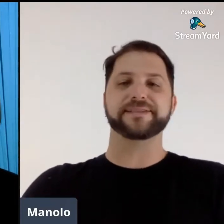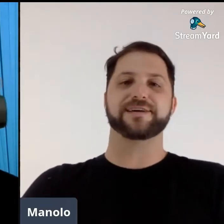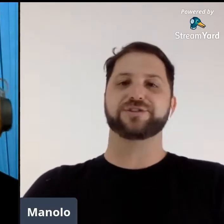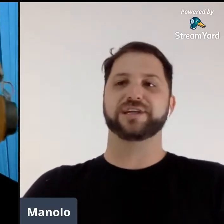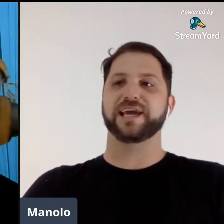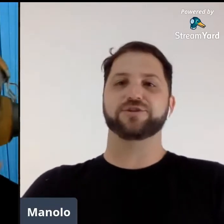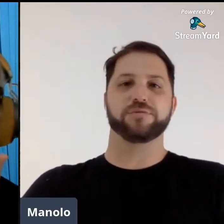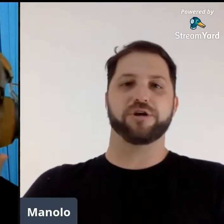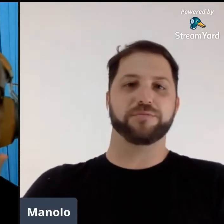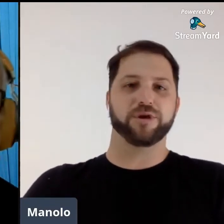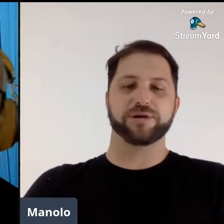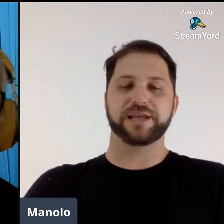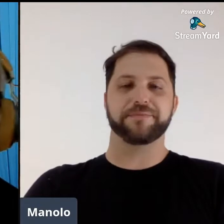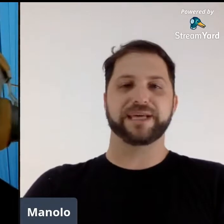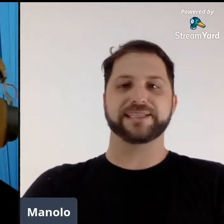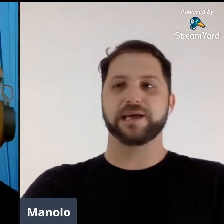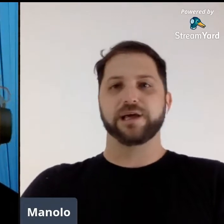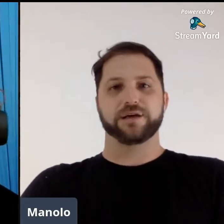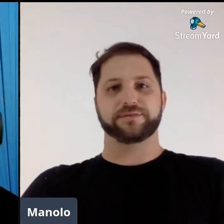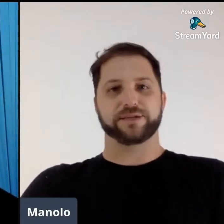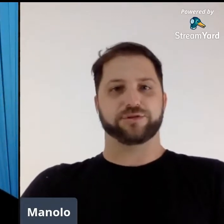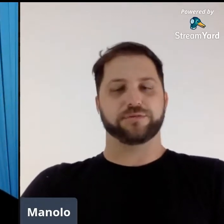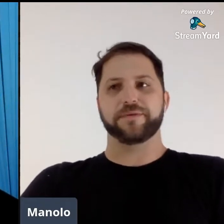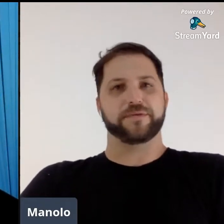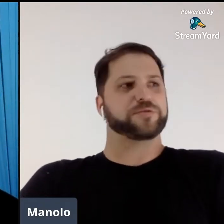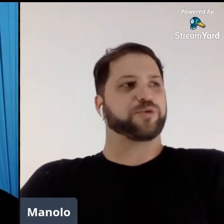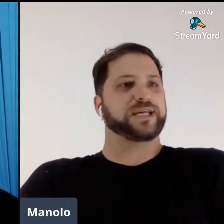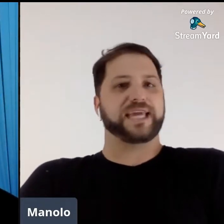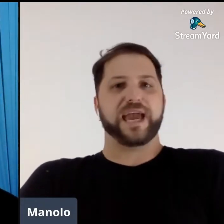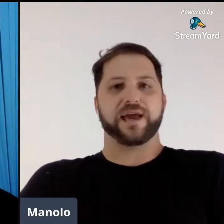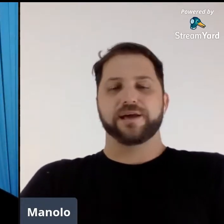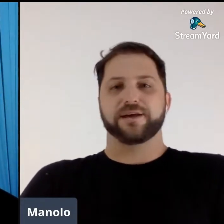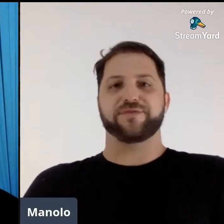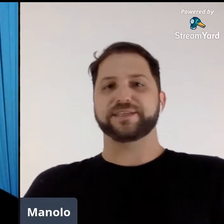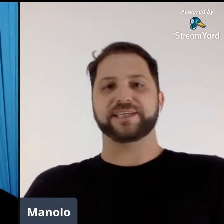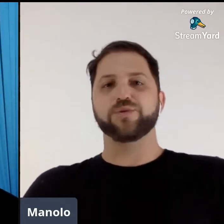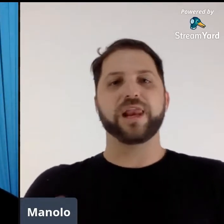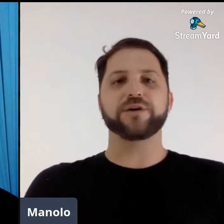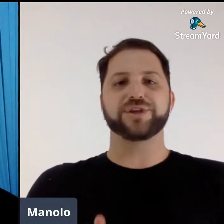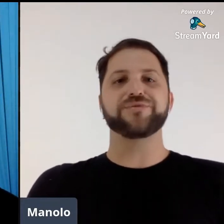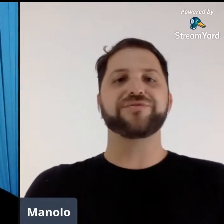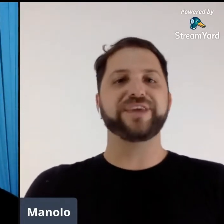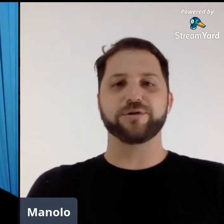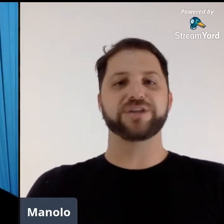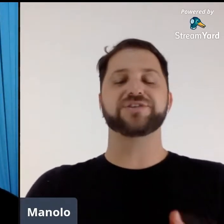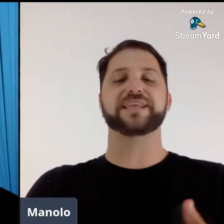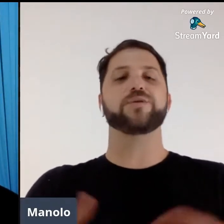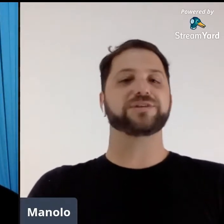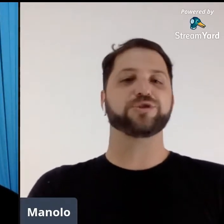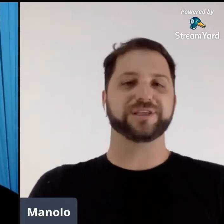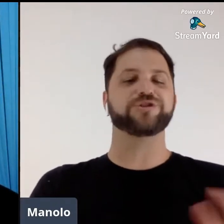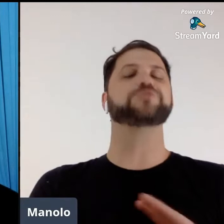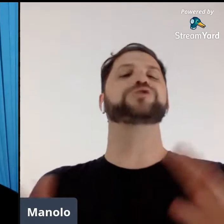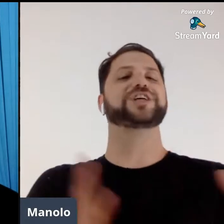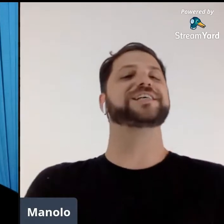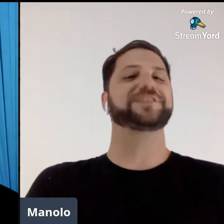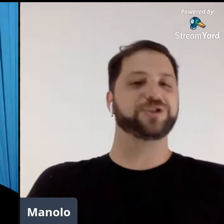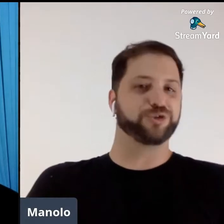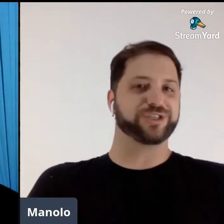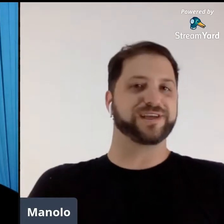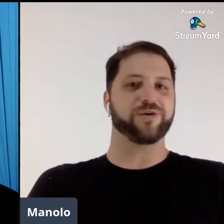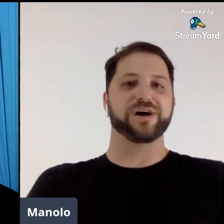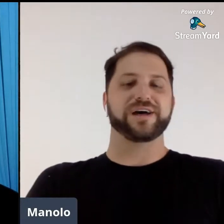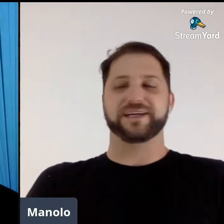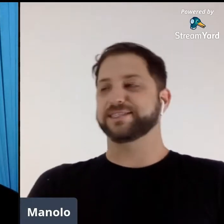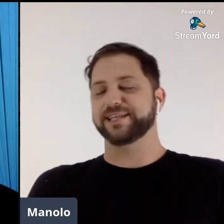amigo meu estava mascando chiclete, foi o maior bronca na empresa, dentro do banco. Mas por quê? É só você não ler, você não viu, a gente deu a instrução, tinha um dia